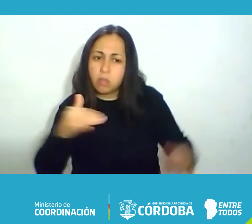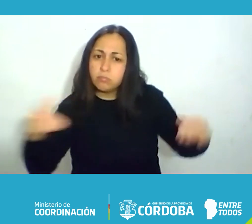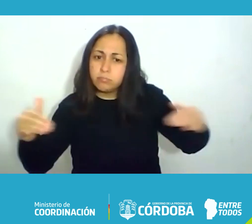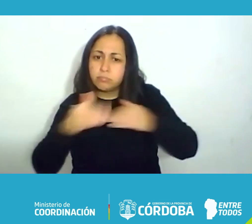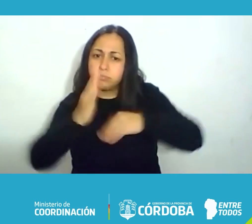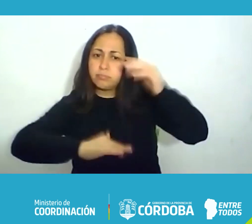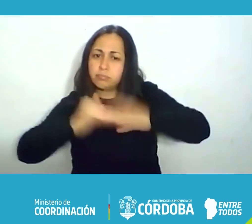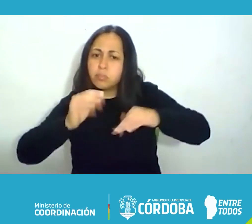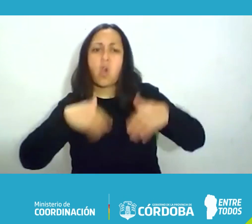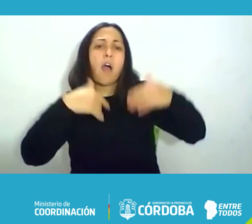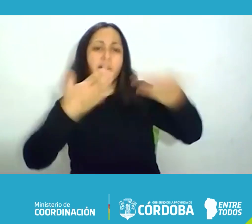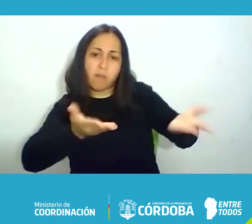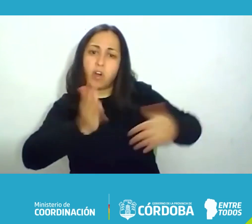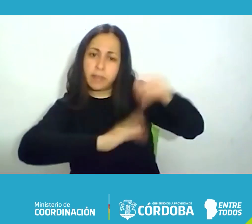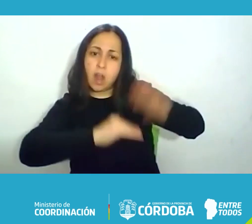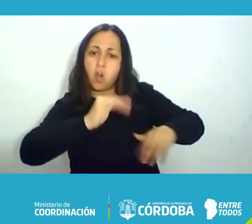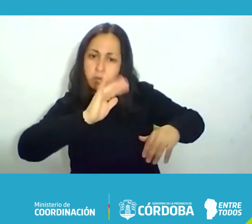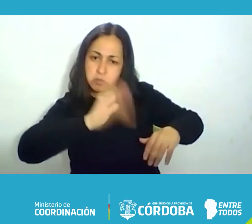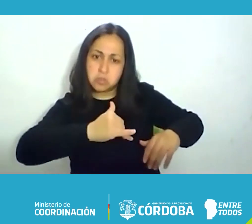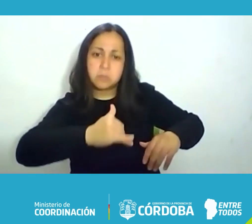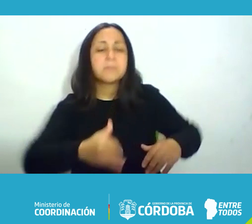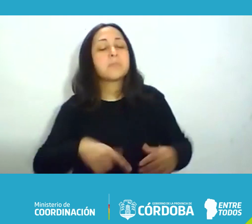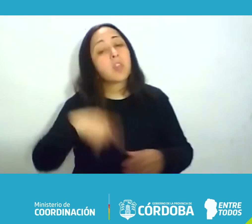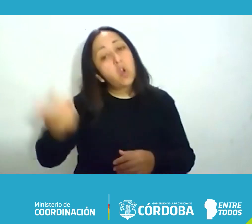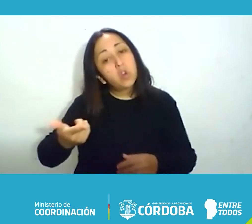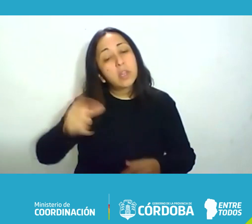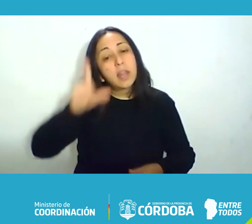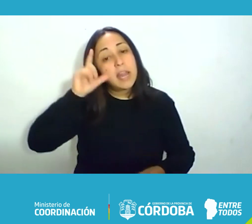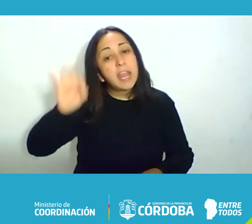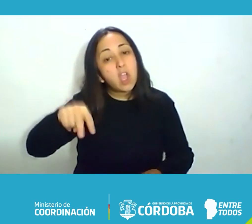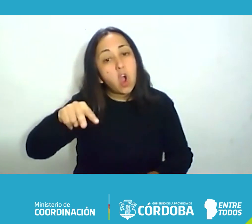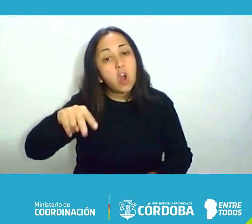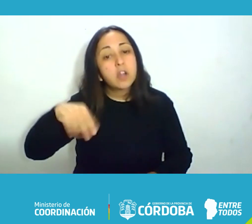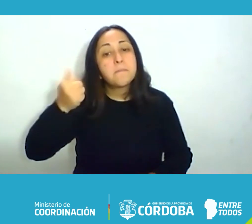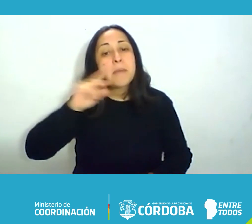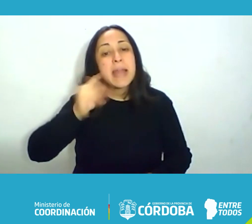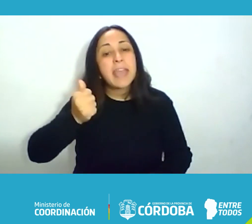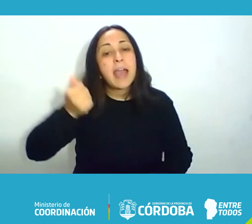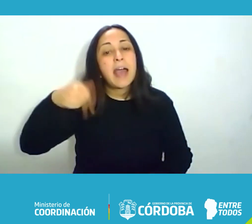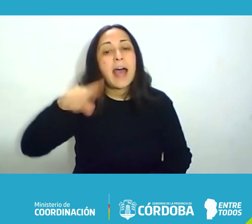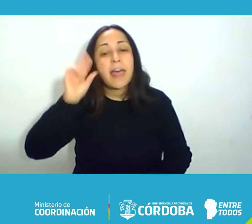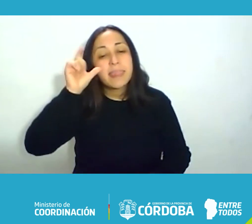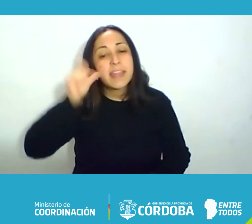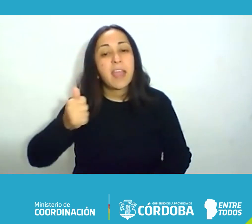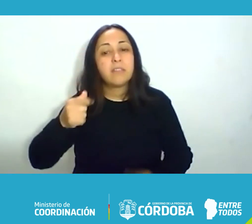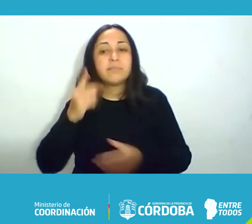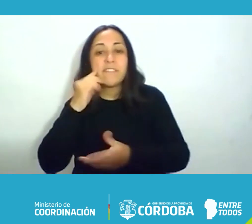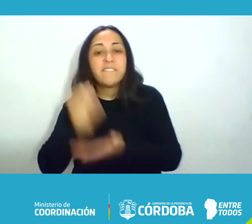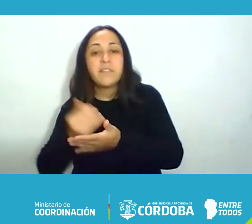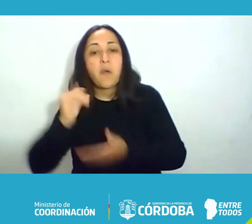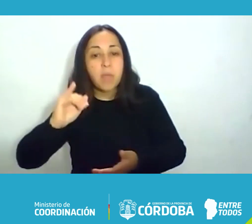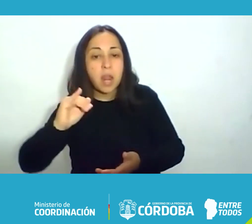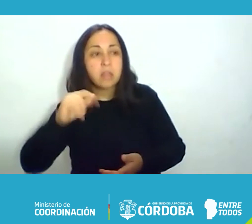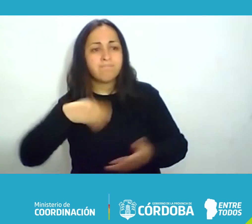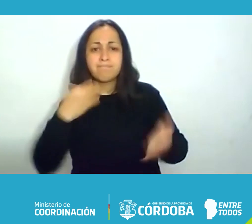que construir y se encuentra a favor de la obra. A continuación, se le da la palabra a León María Andrea, quien es ciudadana y Viale Macé, expresa la